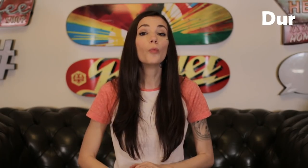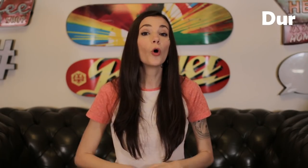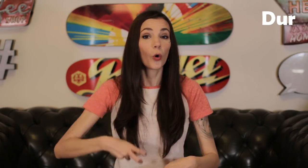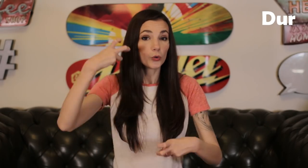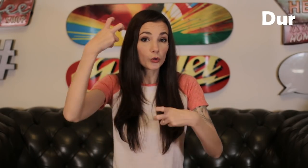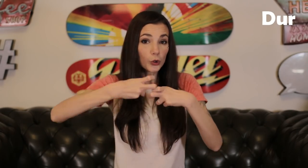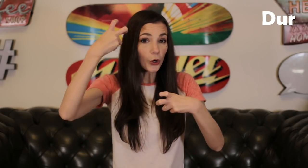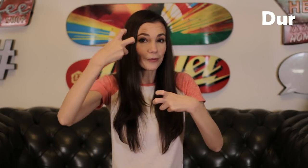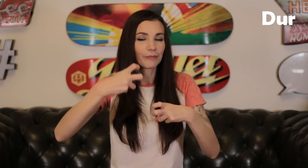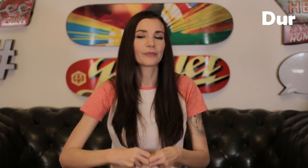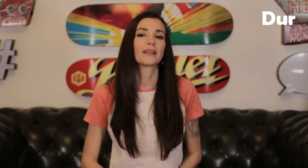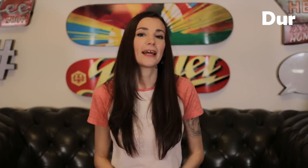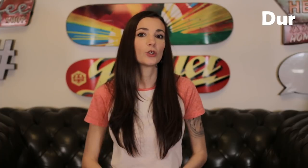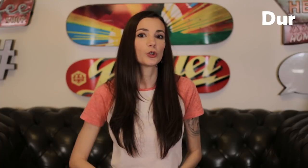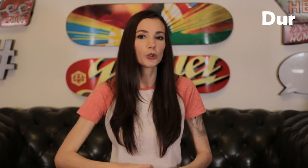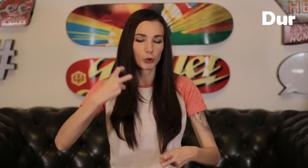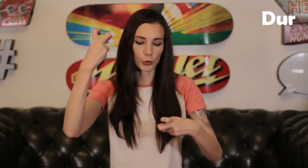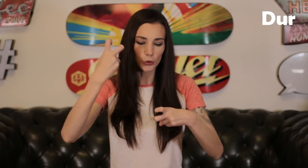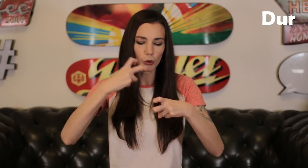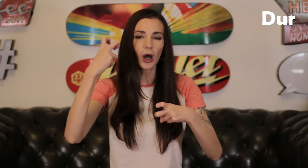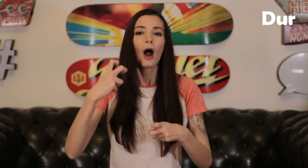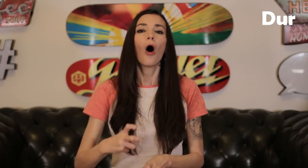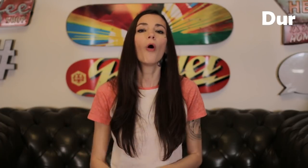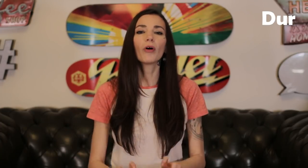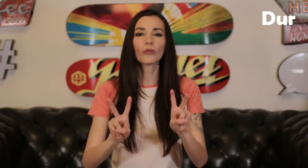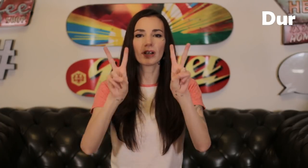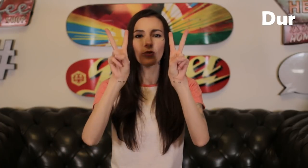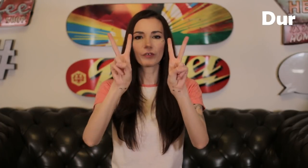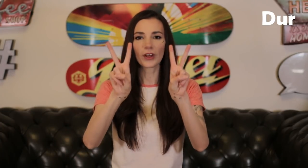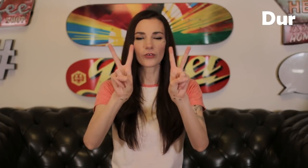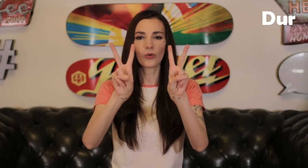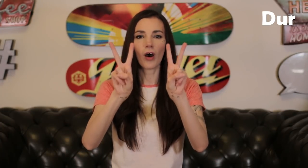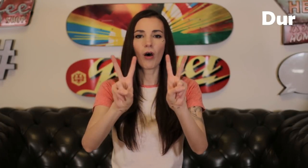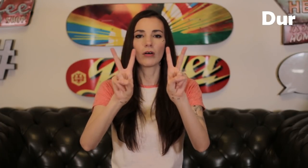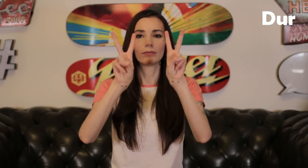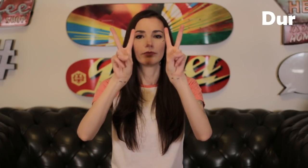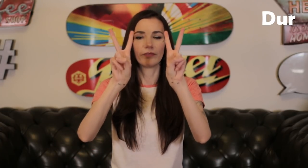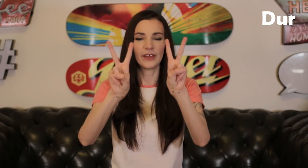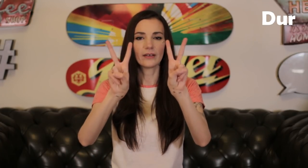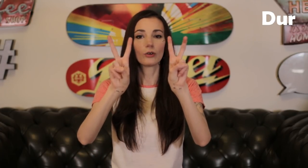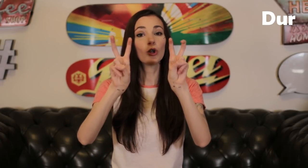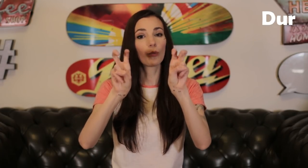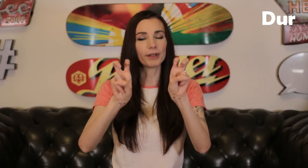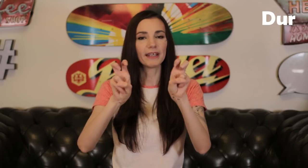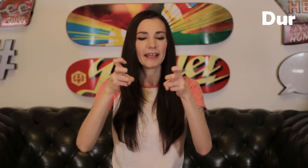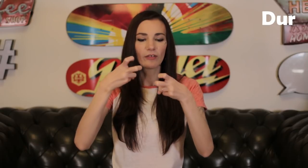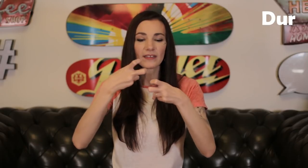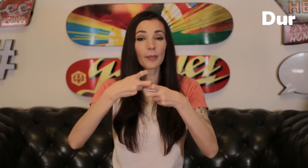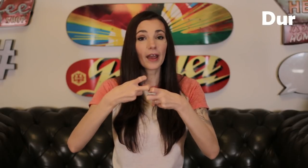mot dur, quelque chose de dur, on prend donc la configuration en V que l'on plie et on vient taper un